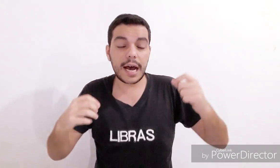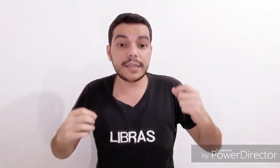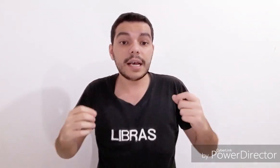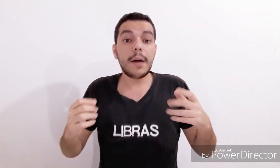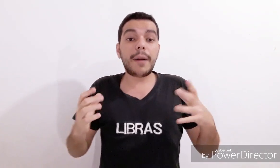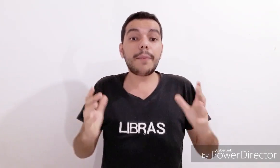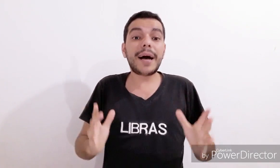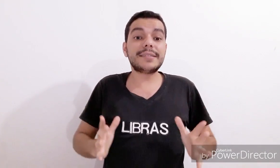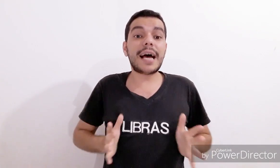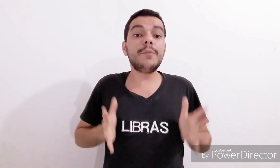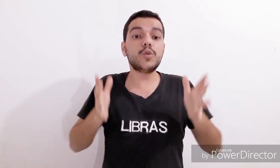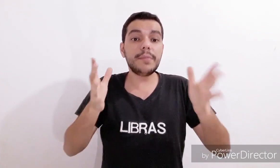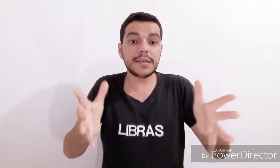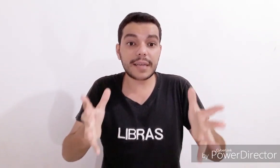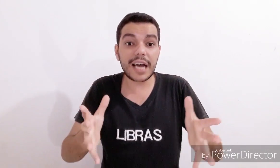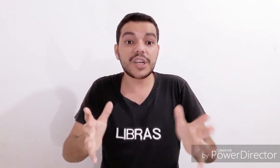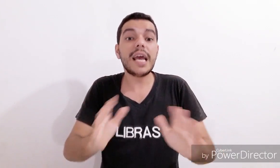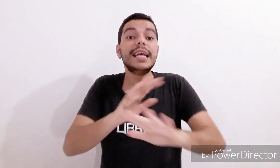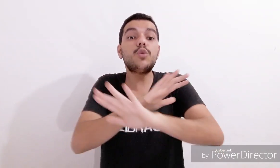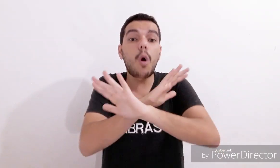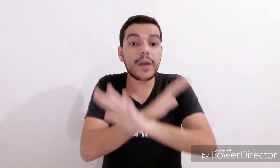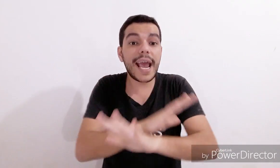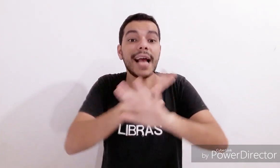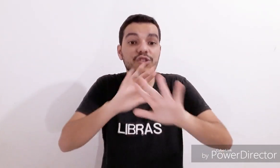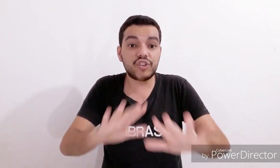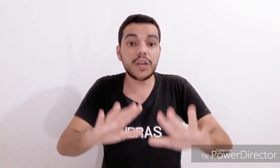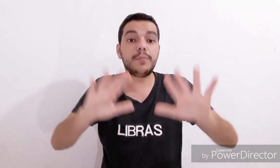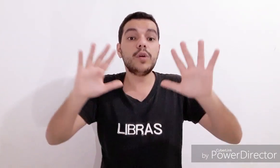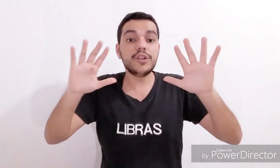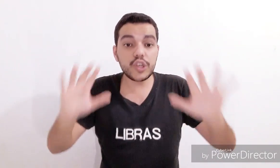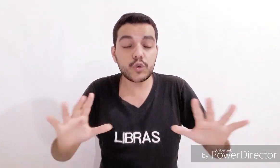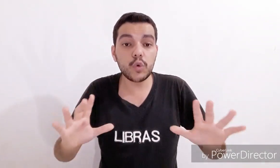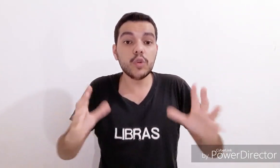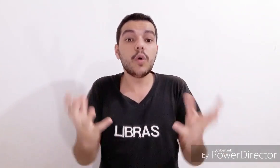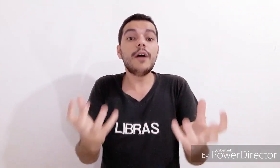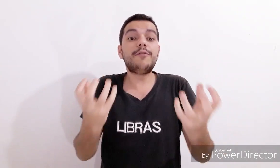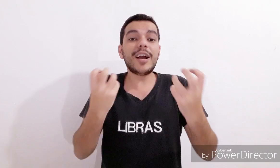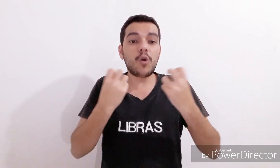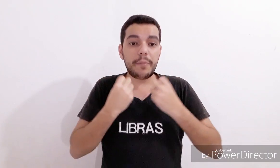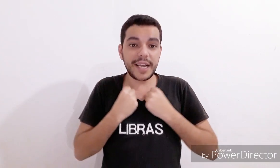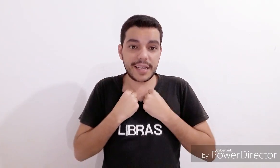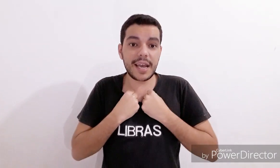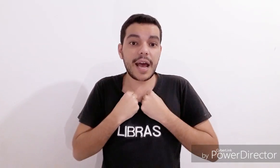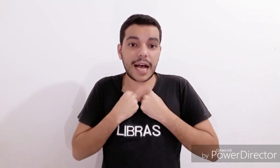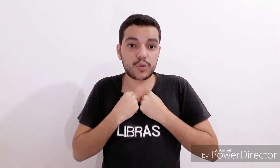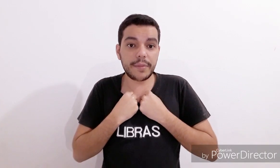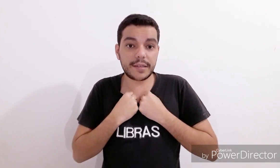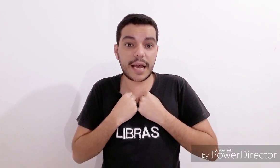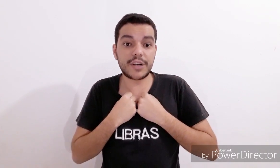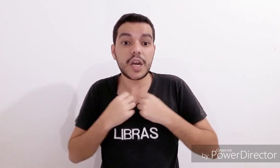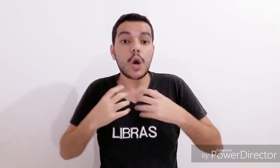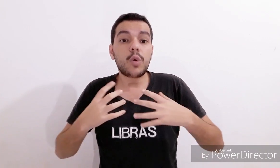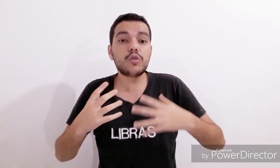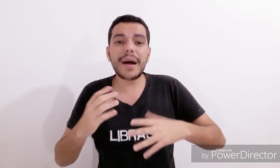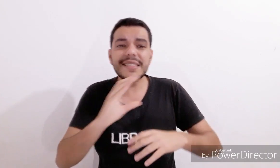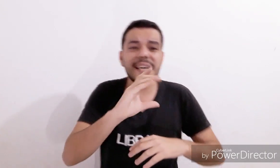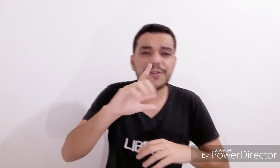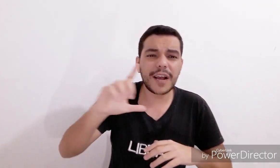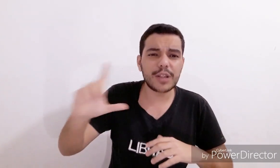faciais para passarmos uma mensagem. E qualquer tipo de surdo vai compreender a sua mensagem. Quanto mais